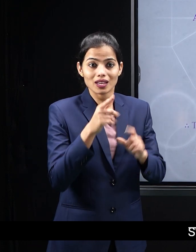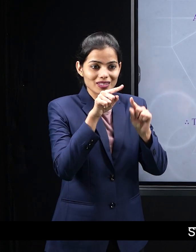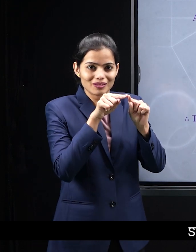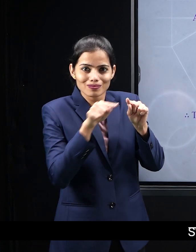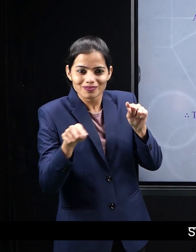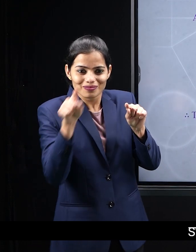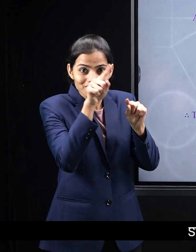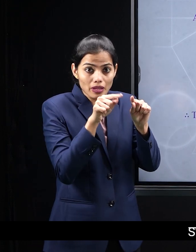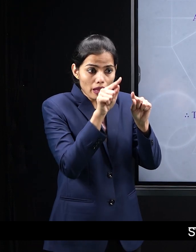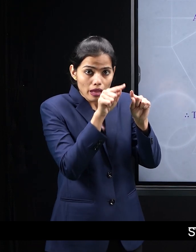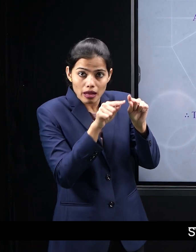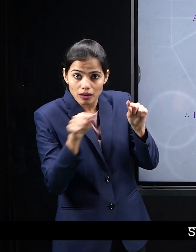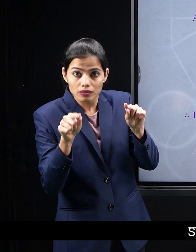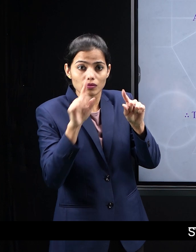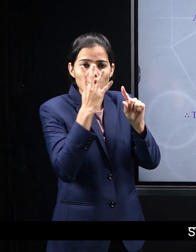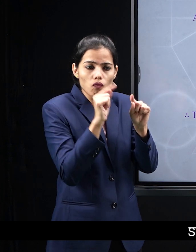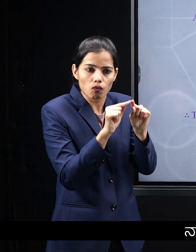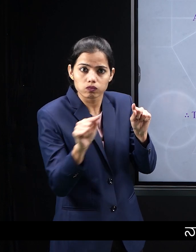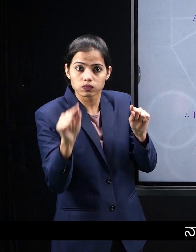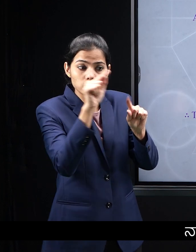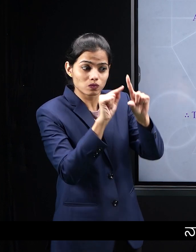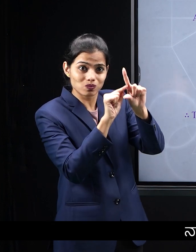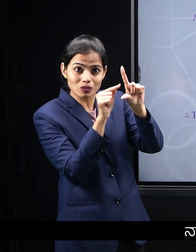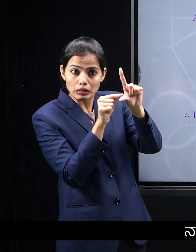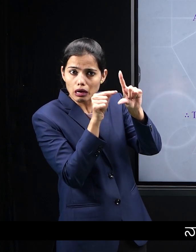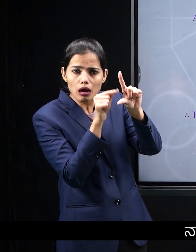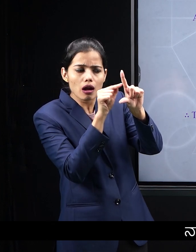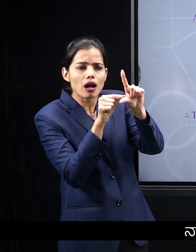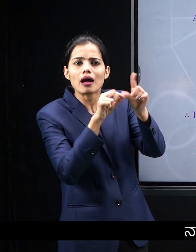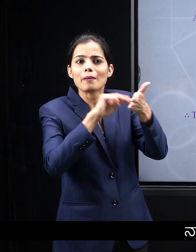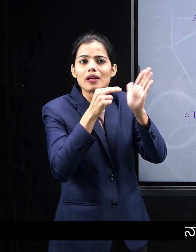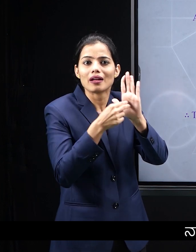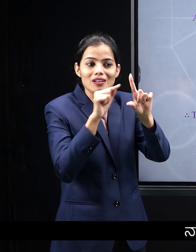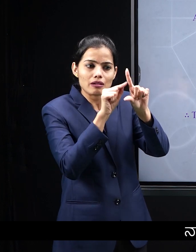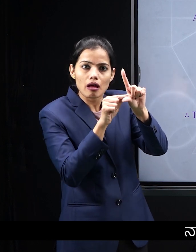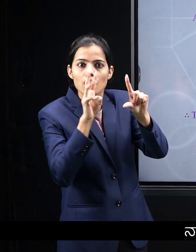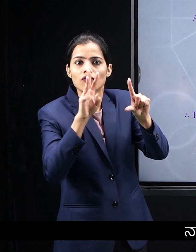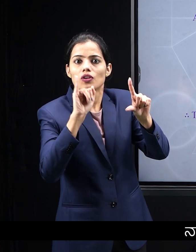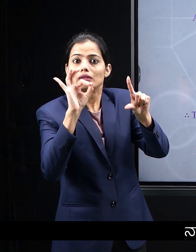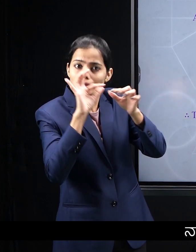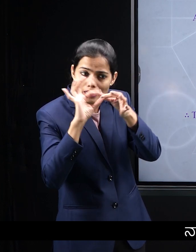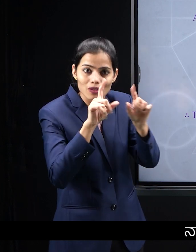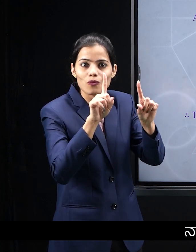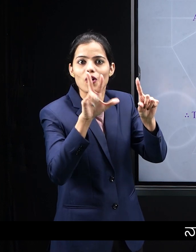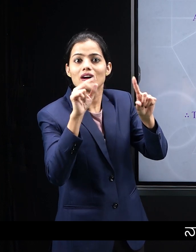కాబట్టి చతుర్భుజం యొక్క 4 కోణాల మొత్తం 360 డిగ్రీలు.